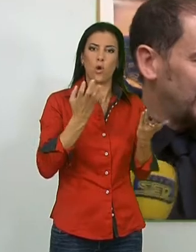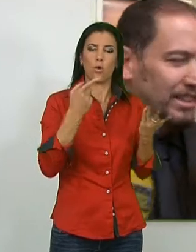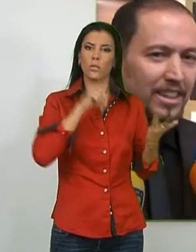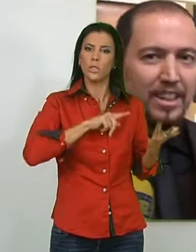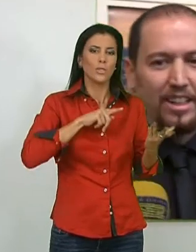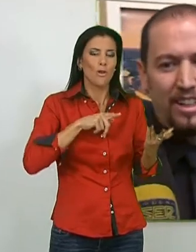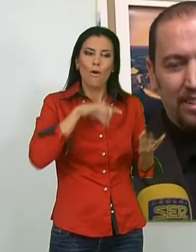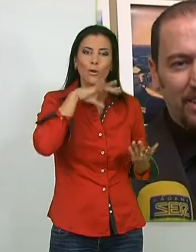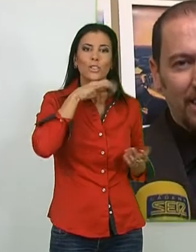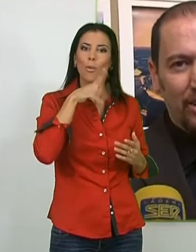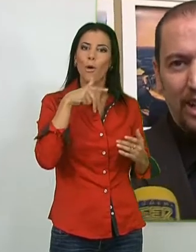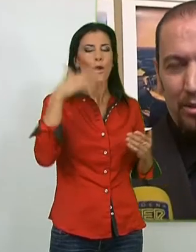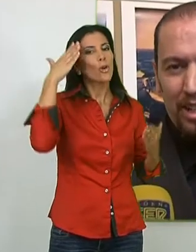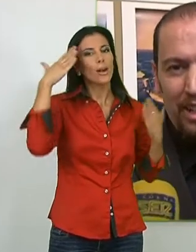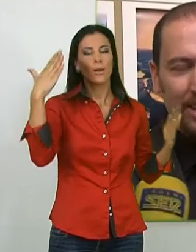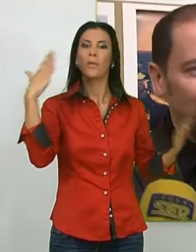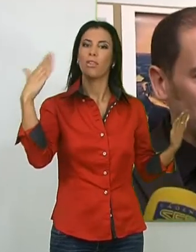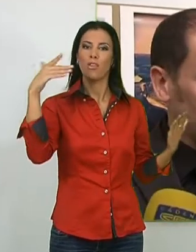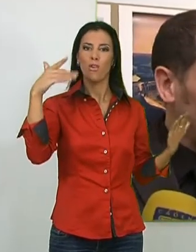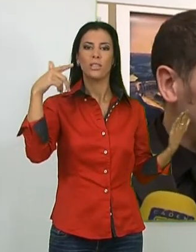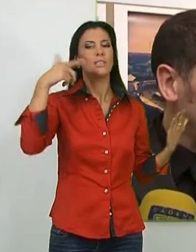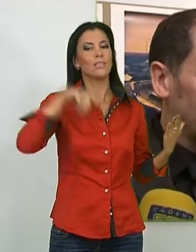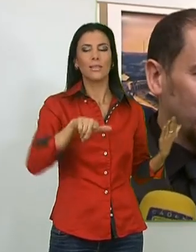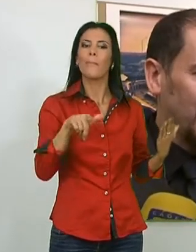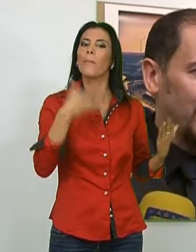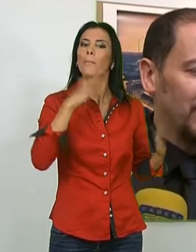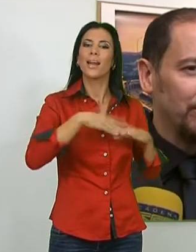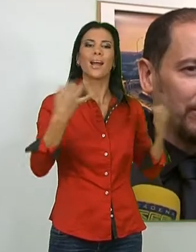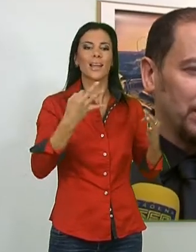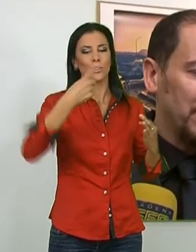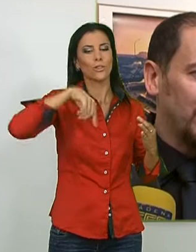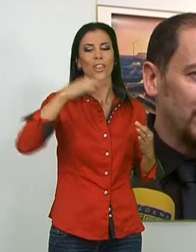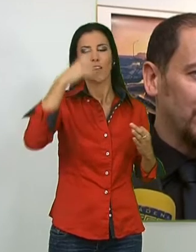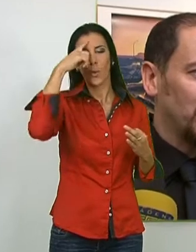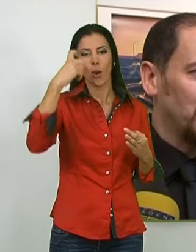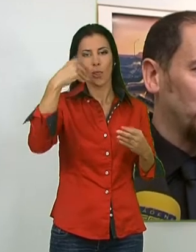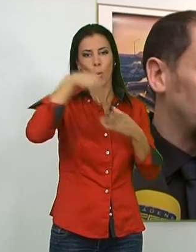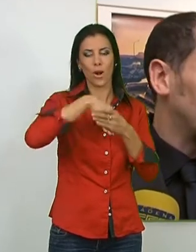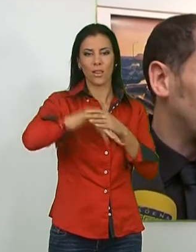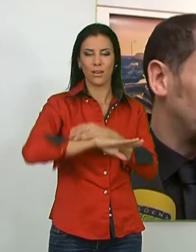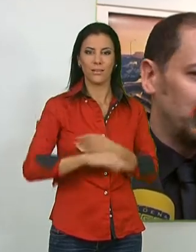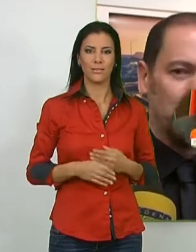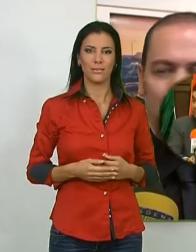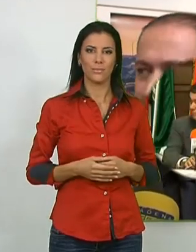su alegría por la conmemoración a la vez que indicó que era un homenaje para el recuerdo